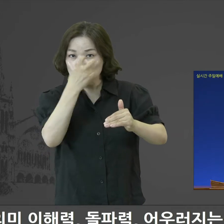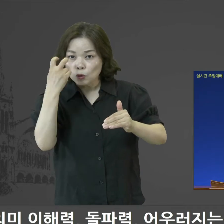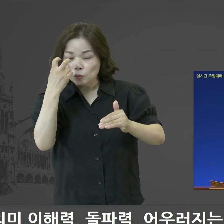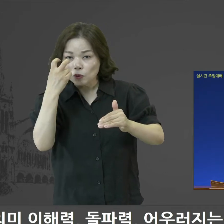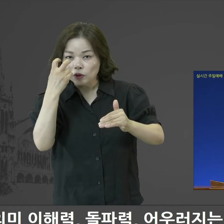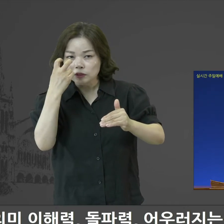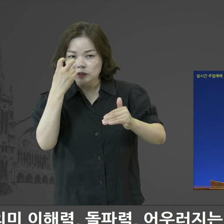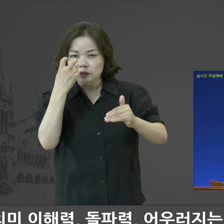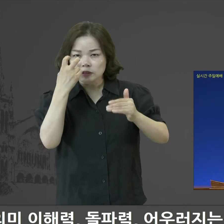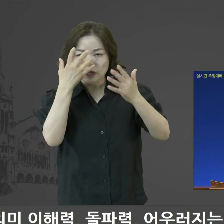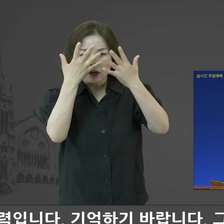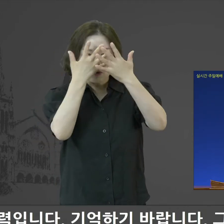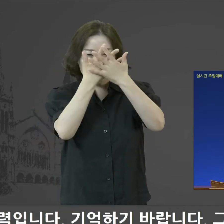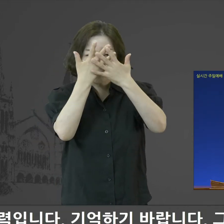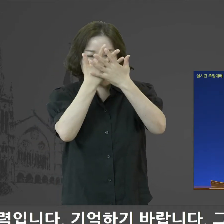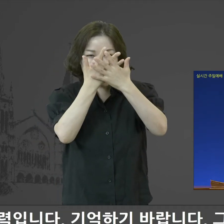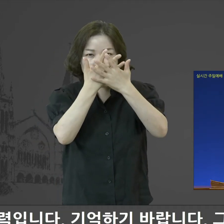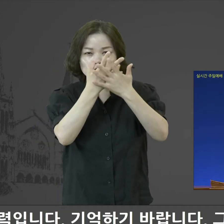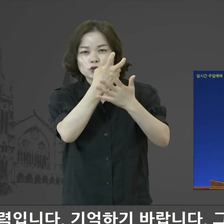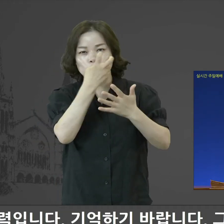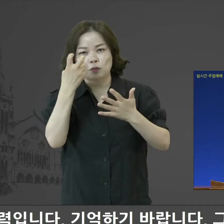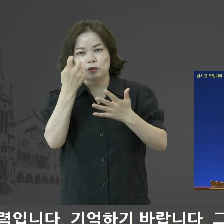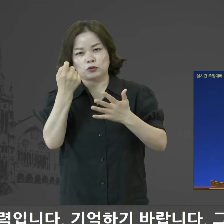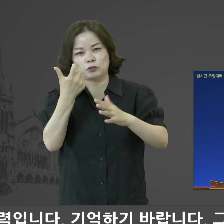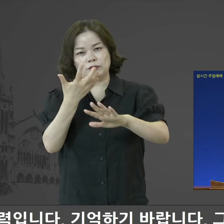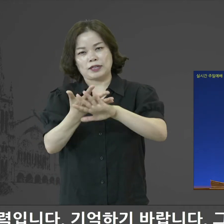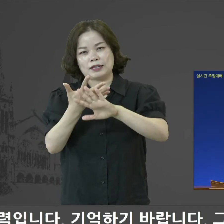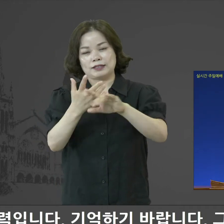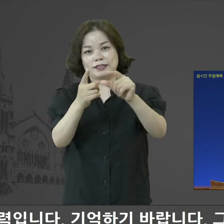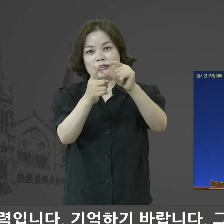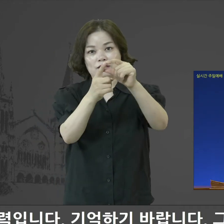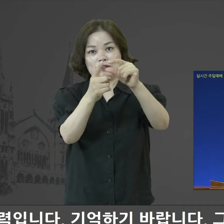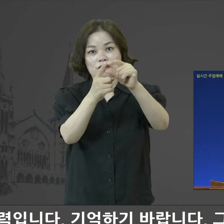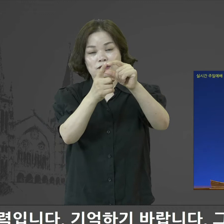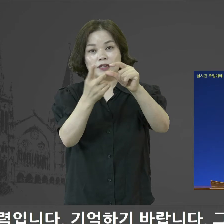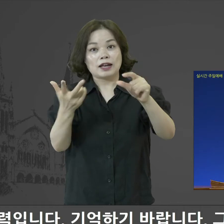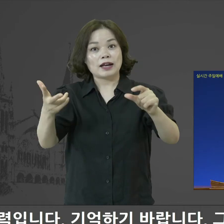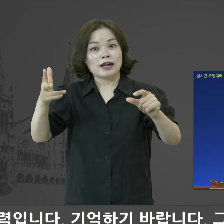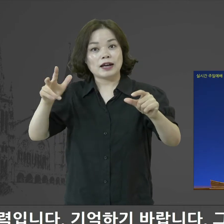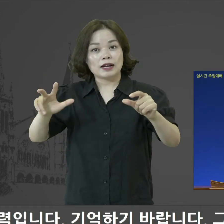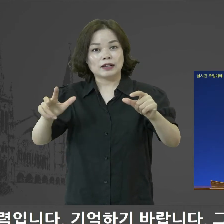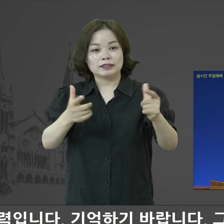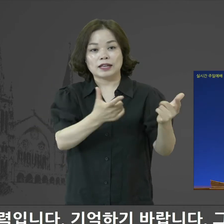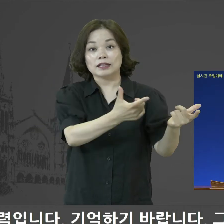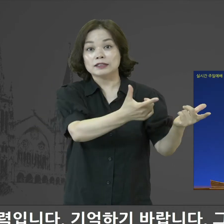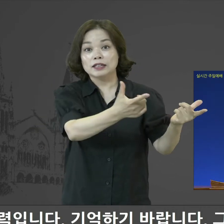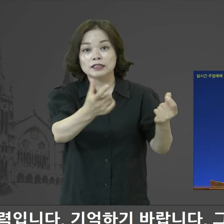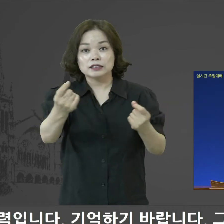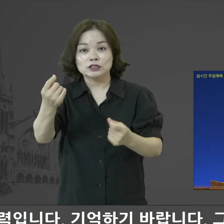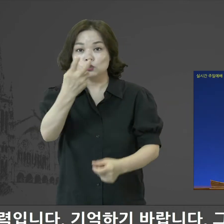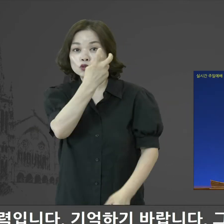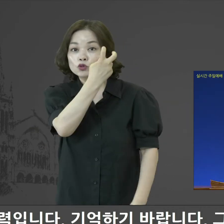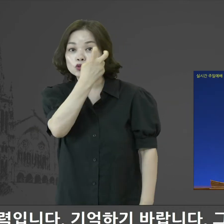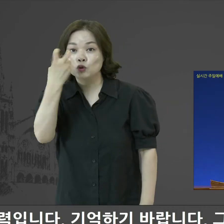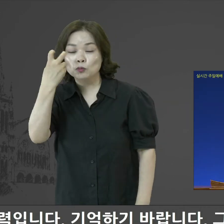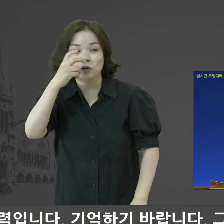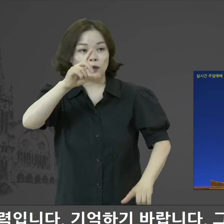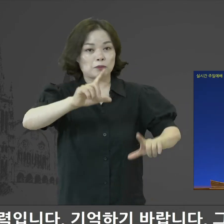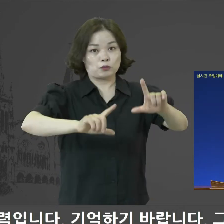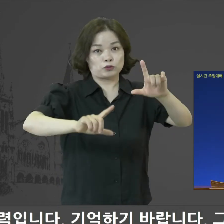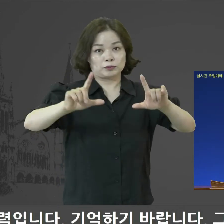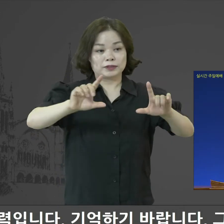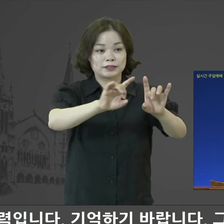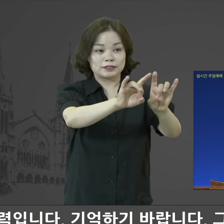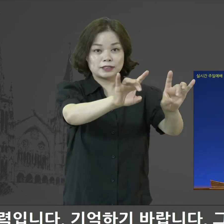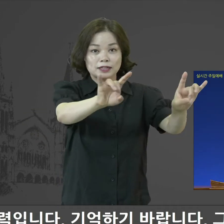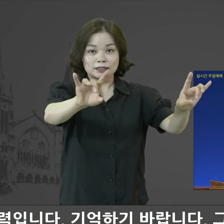총명이 어두워지고 할 때 총명하고는 다른 단어입니다. 하지만 다 총명에 해당하는 어떤 현상을